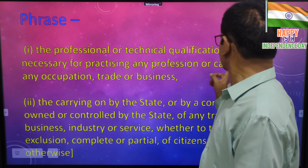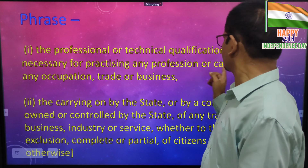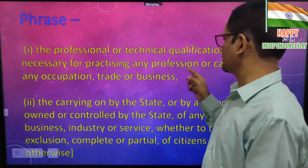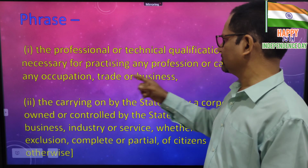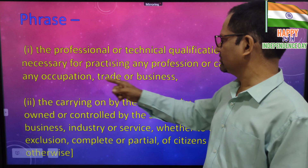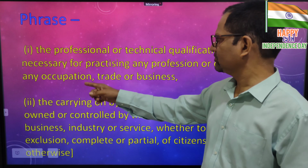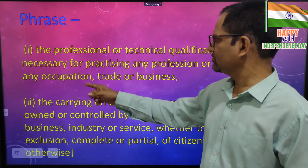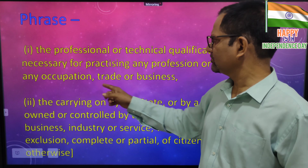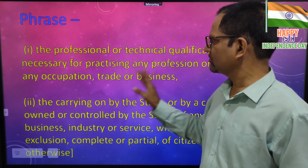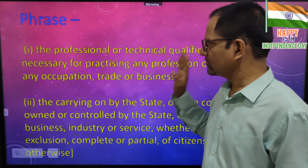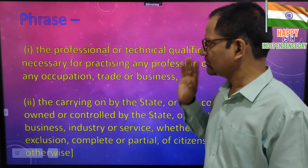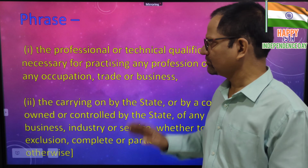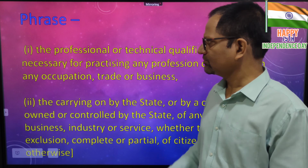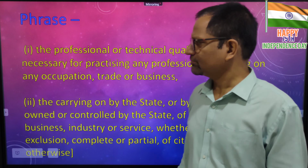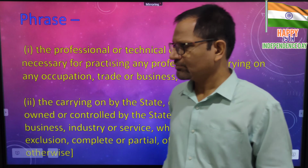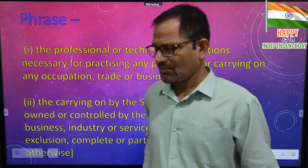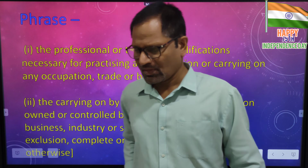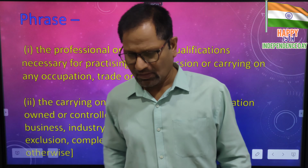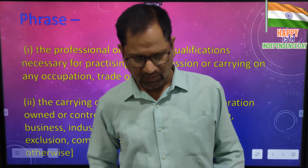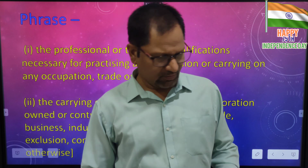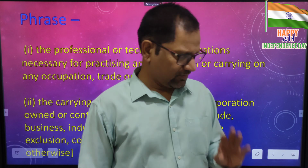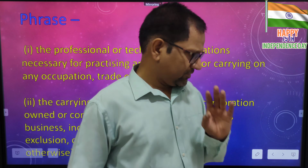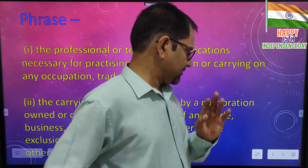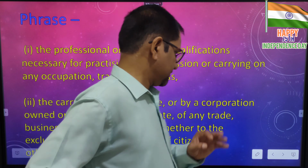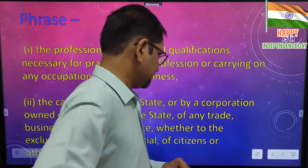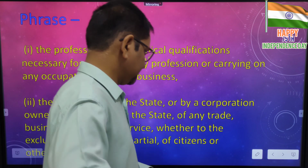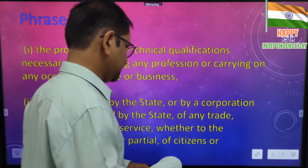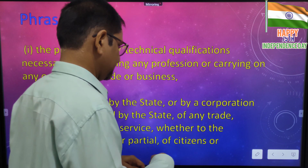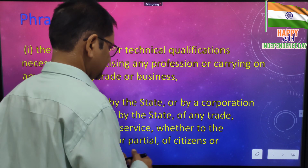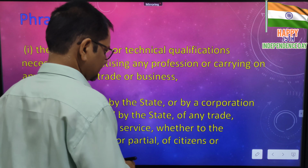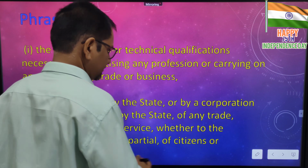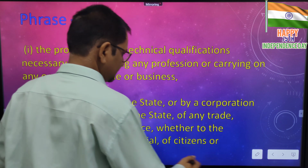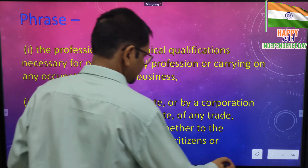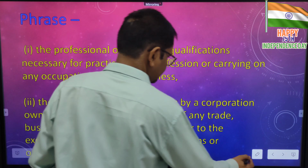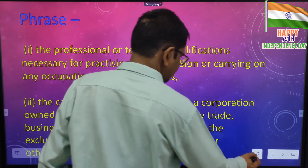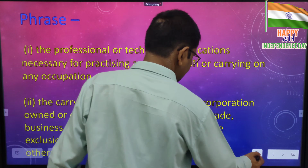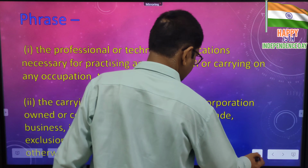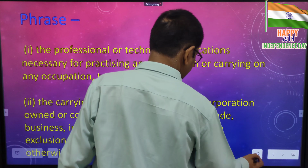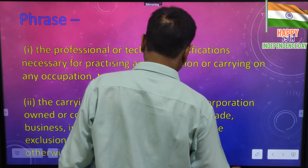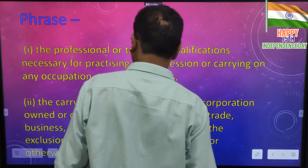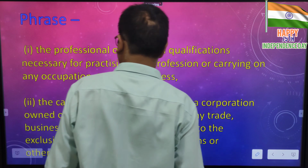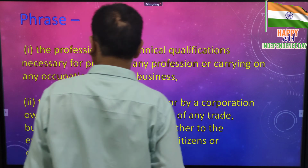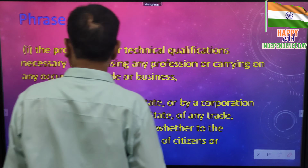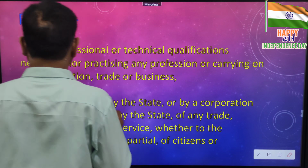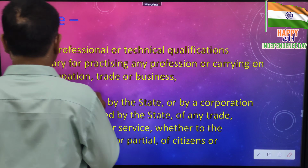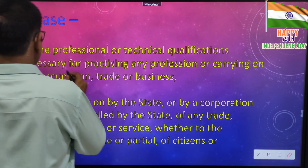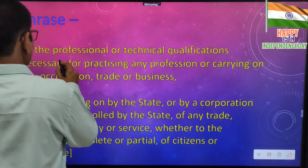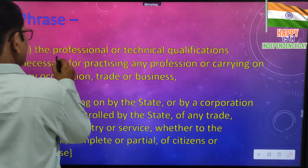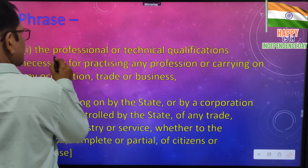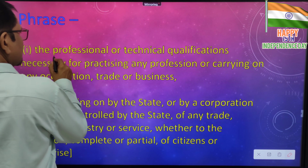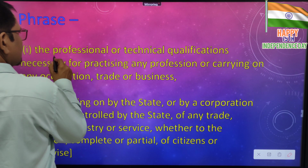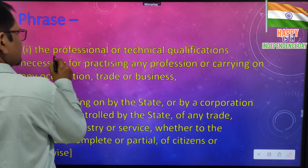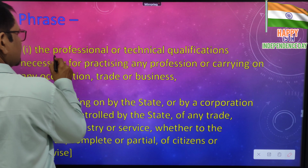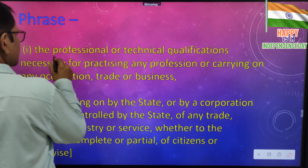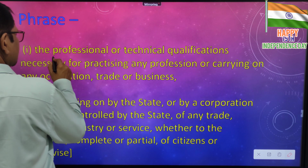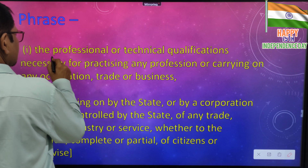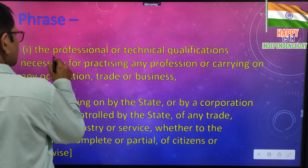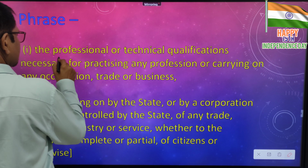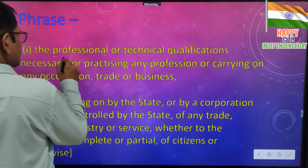देखेंगे। फ्रेज में द प्रोफेशनल और टेक्निकल क्वालिफिकेशन नेसेसरी फॉर प्रैक्टिसिंग एनी प्रोफेशन और कैरिंग ऑन एनी